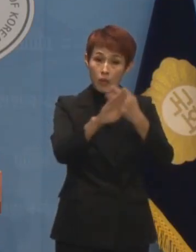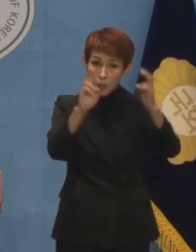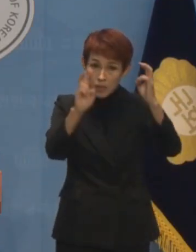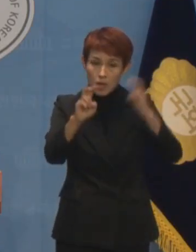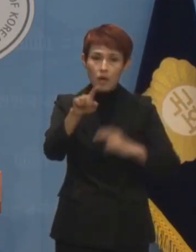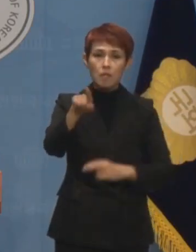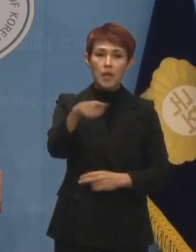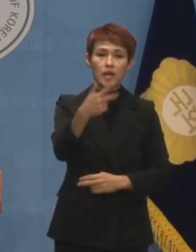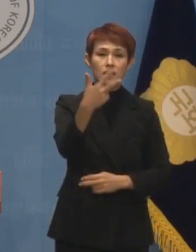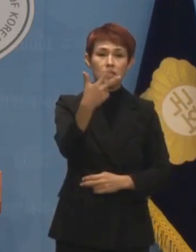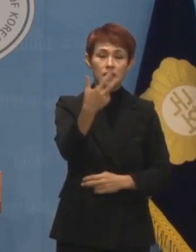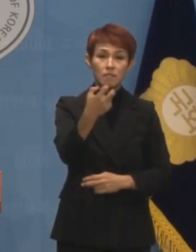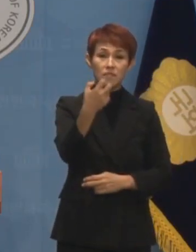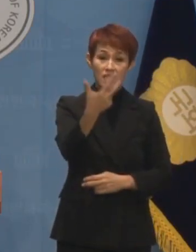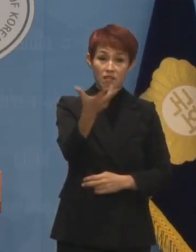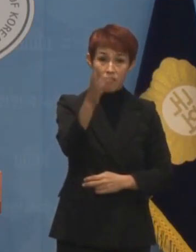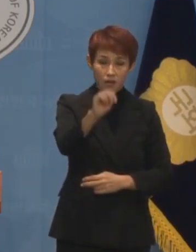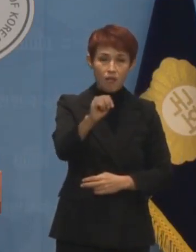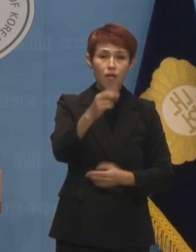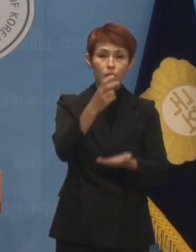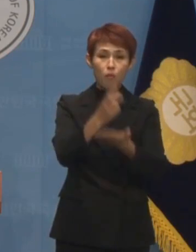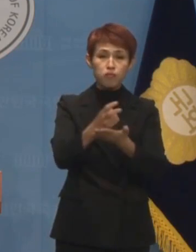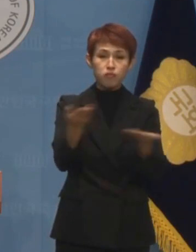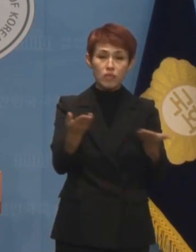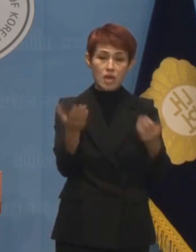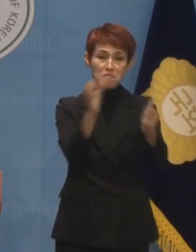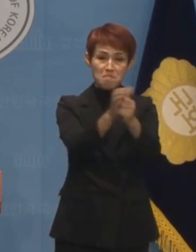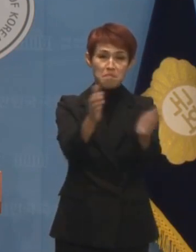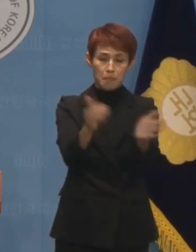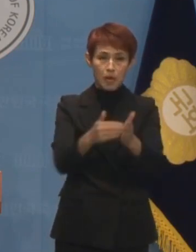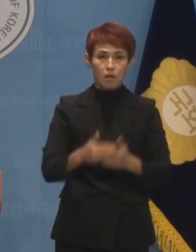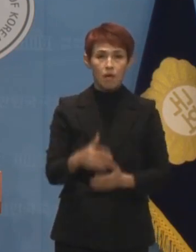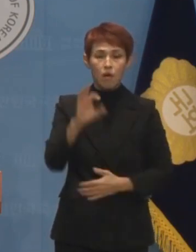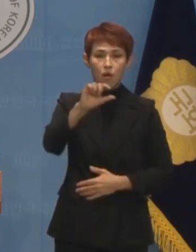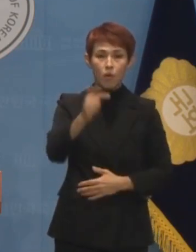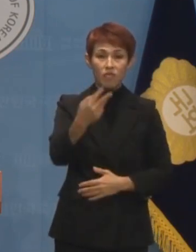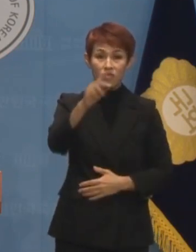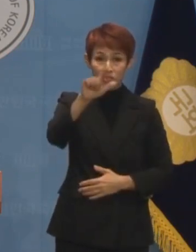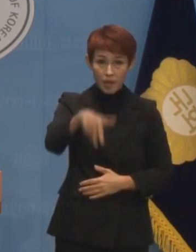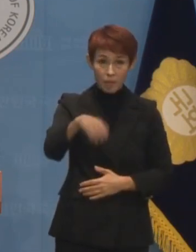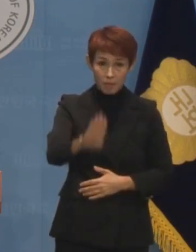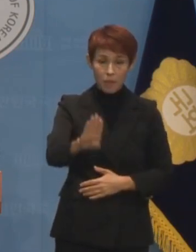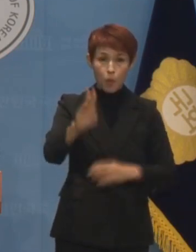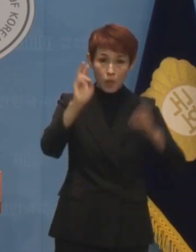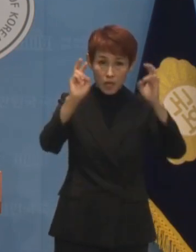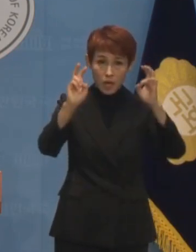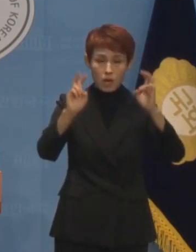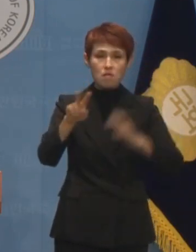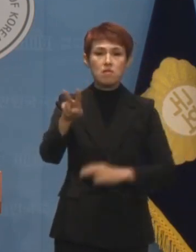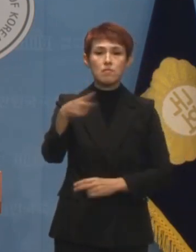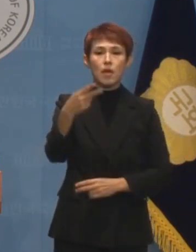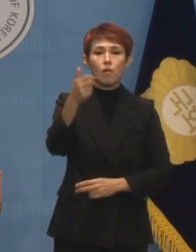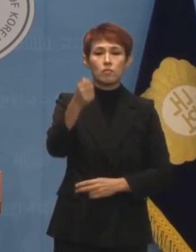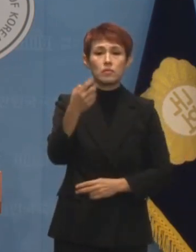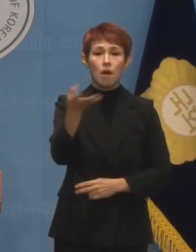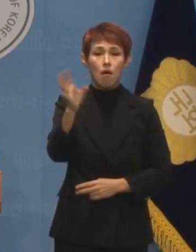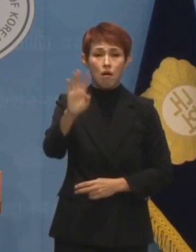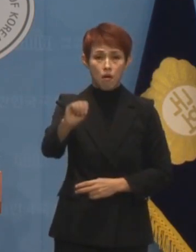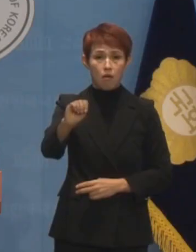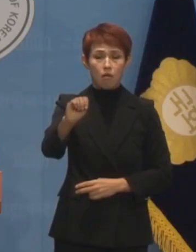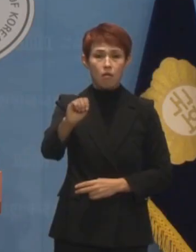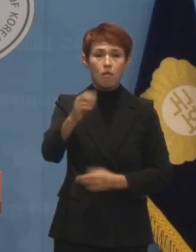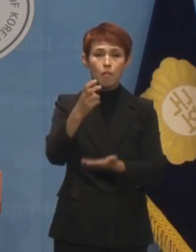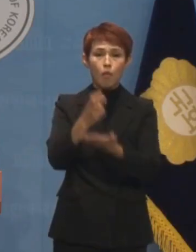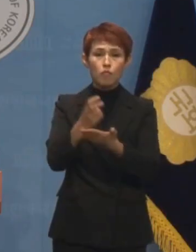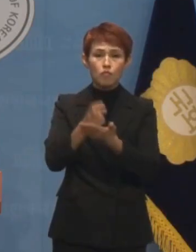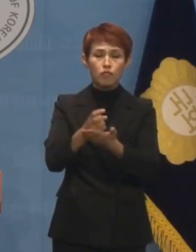117억짜리 법무부 용역을, 김건희 여사가 칭찬했던 원탑 종합건설은 254억짜리